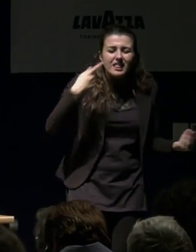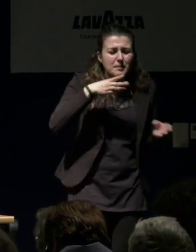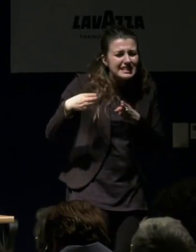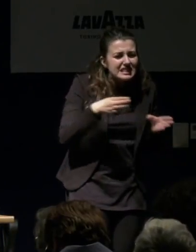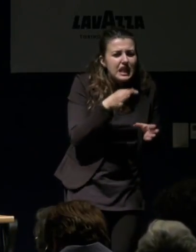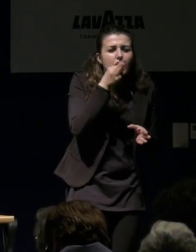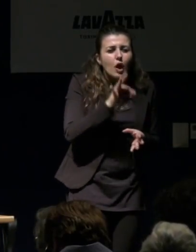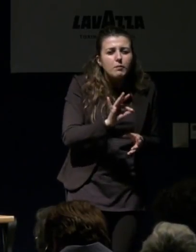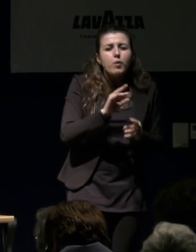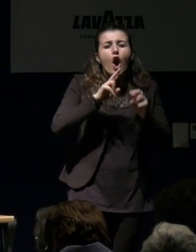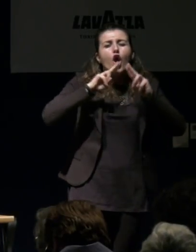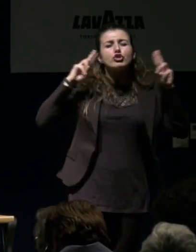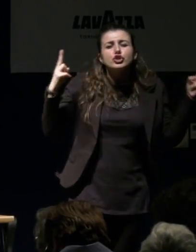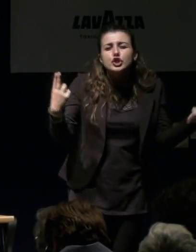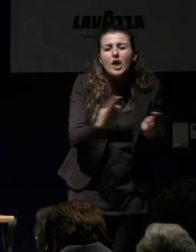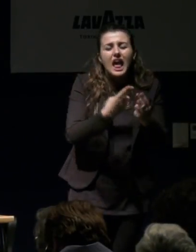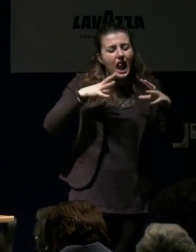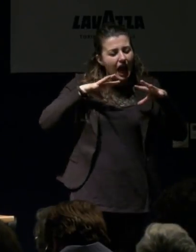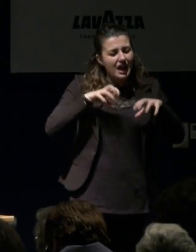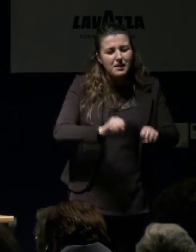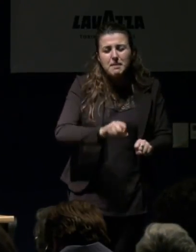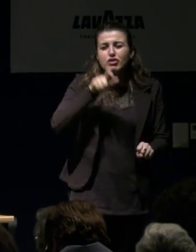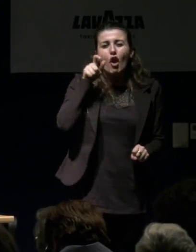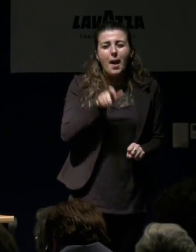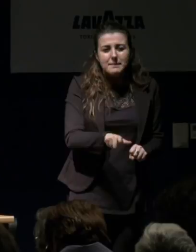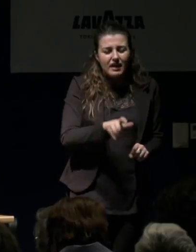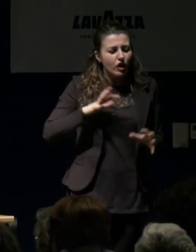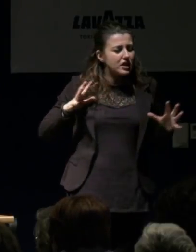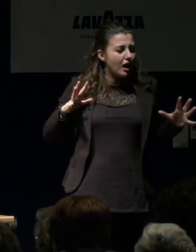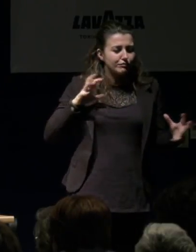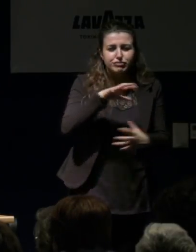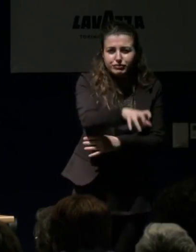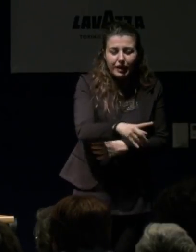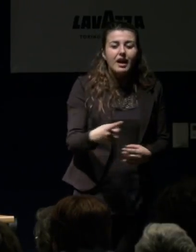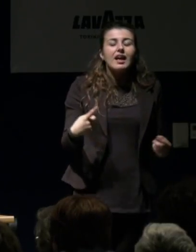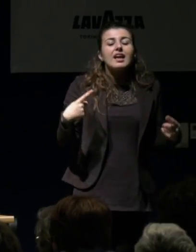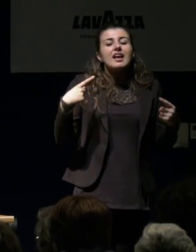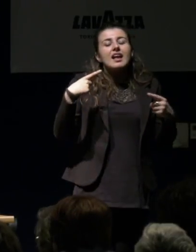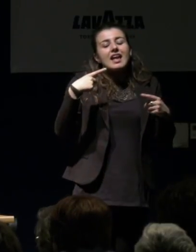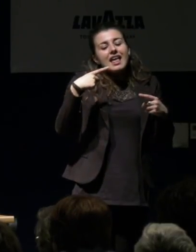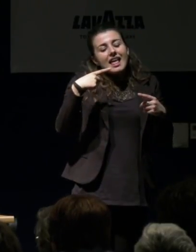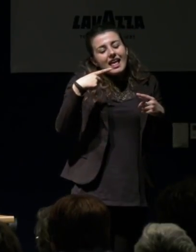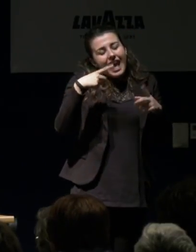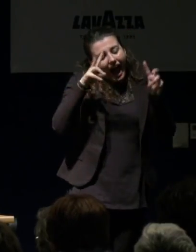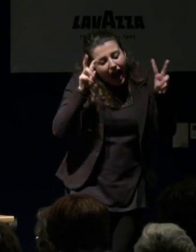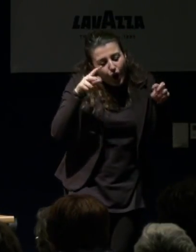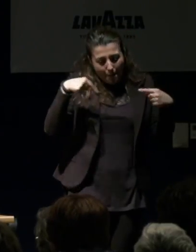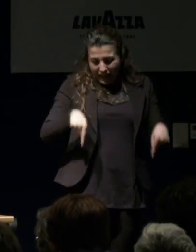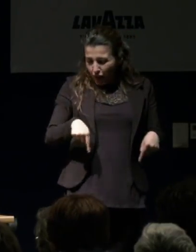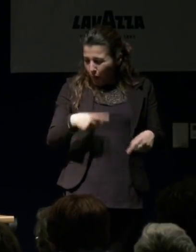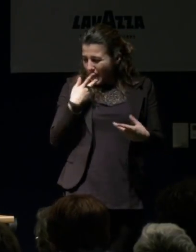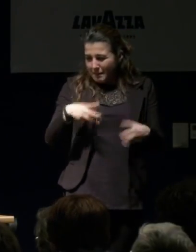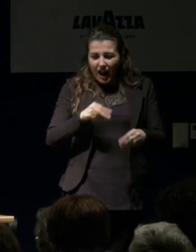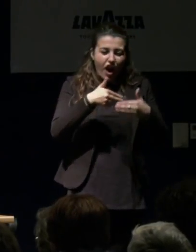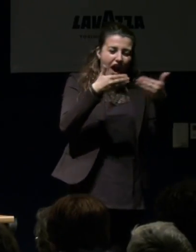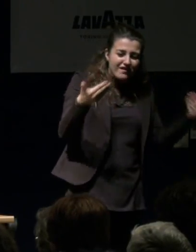interessasse in maniera totale in maniera divorante i temi che sono stati toccati qua la frontiera